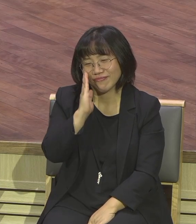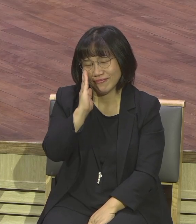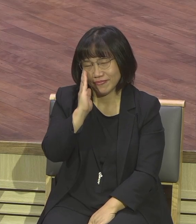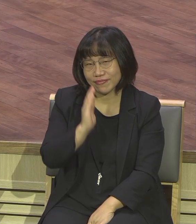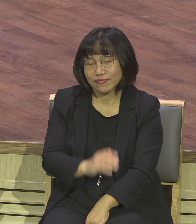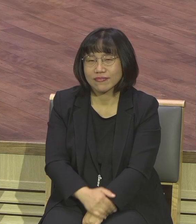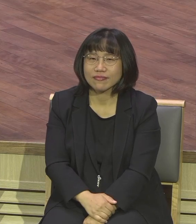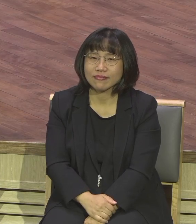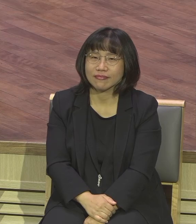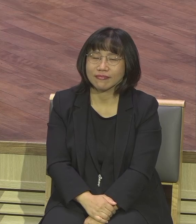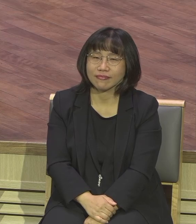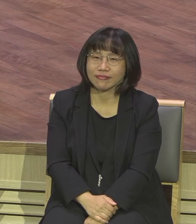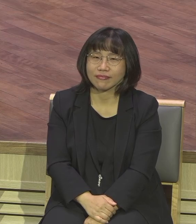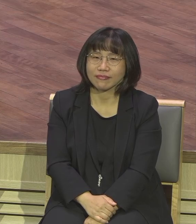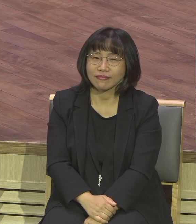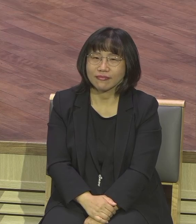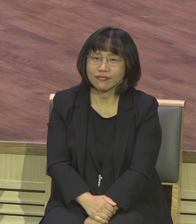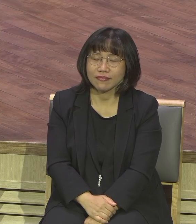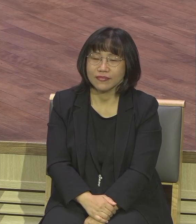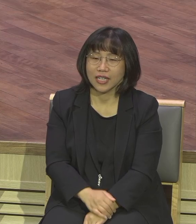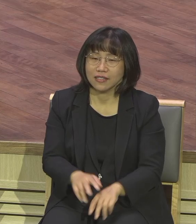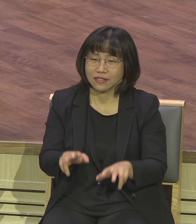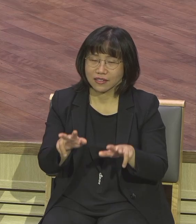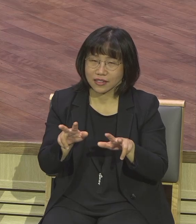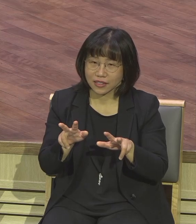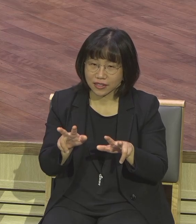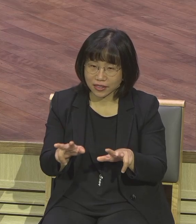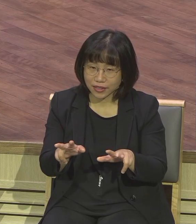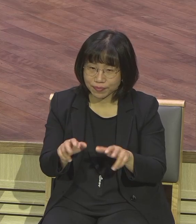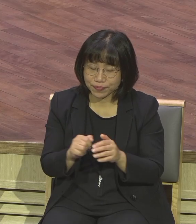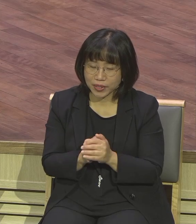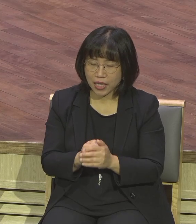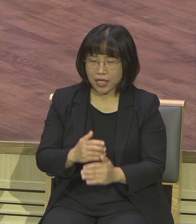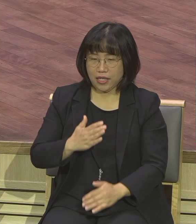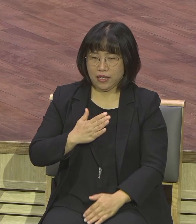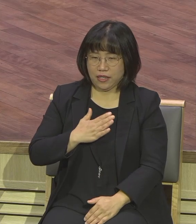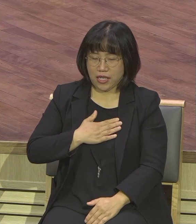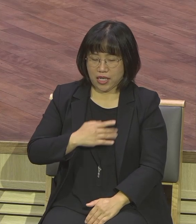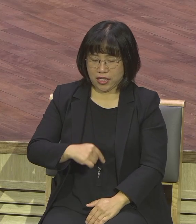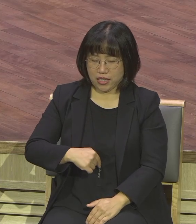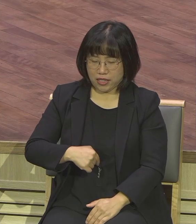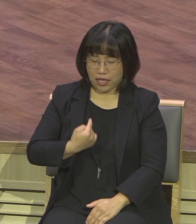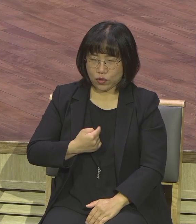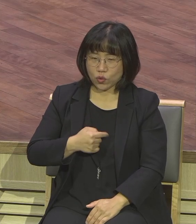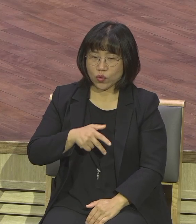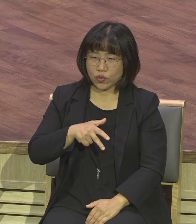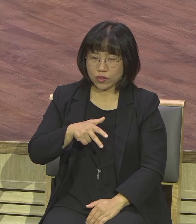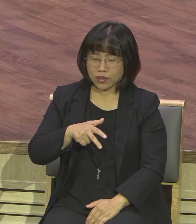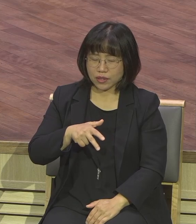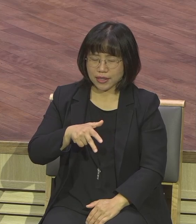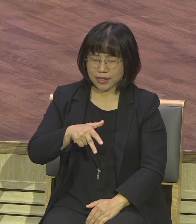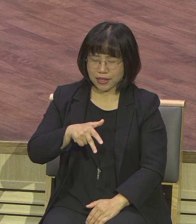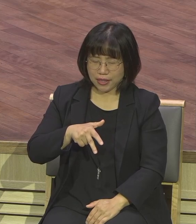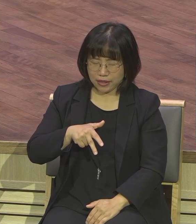뭐예요? 이런 시대에 지금 자신의 자존감을 잃어버린 사람들이 많아.